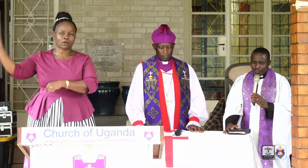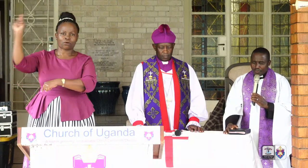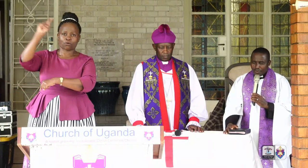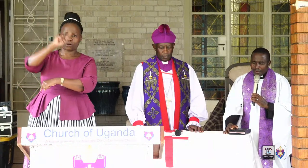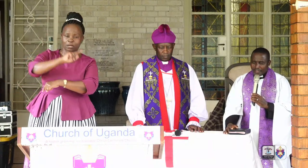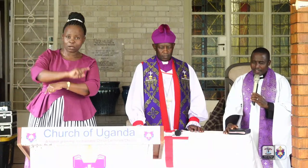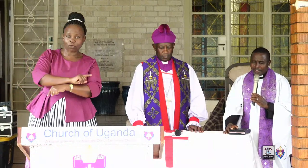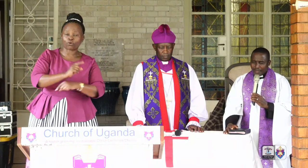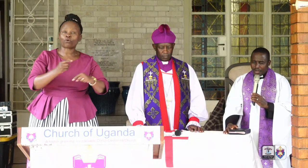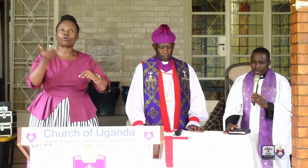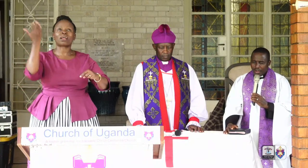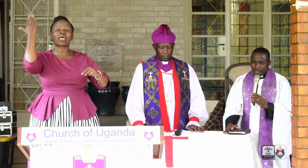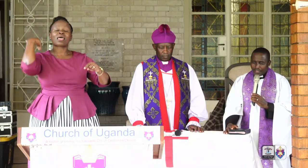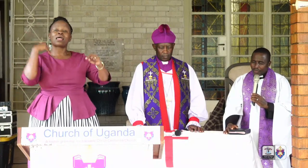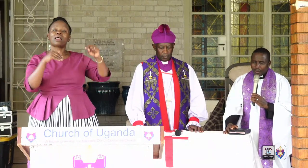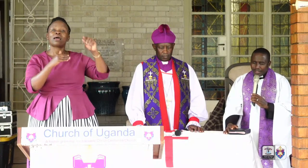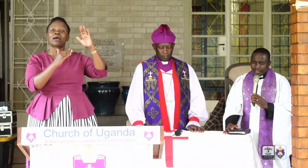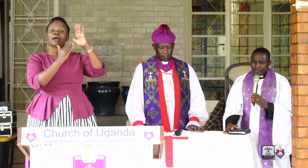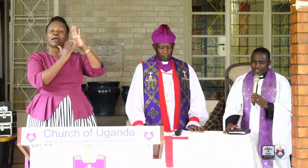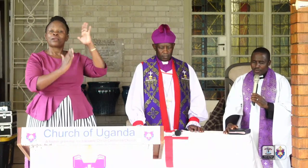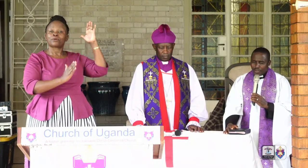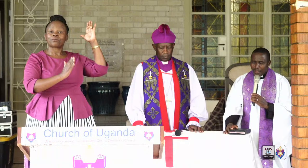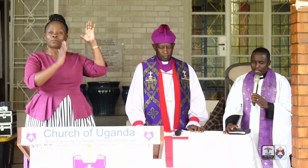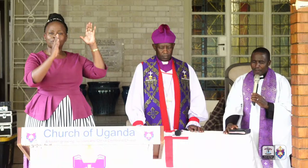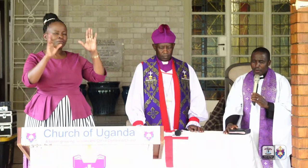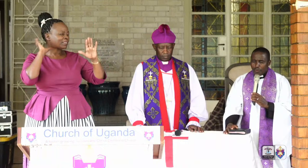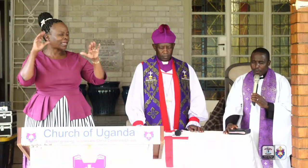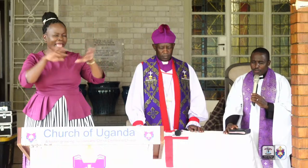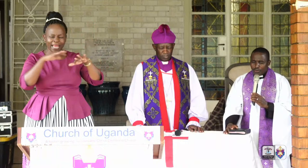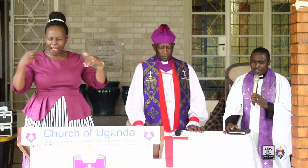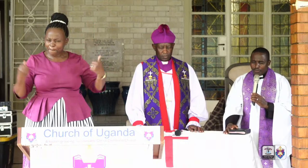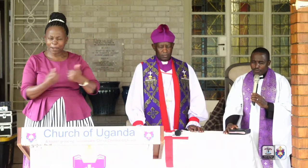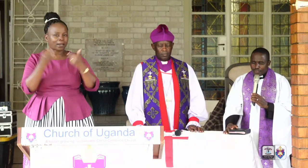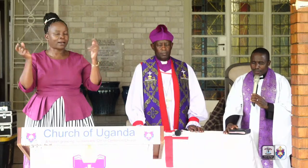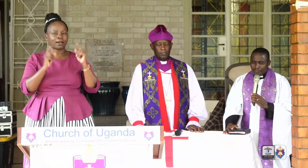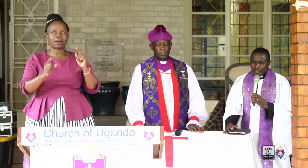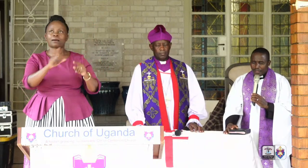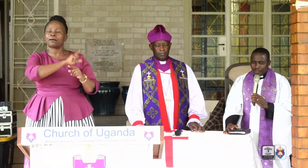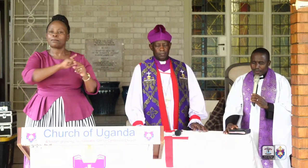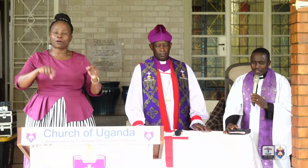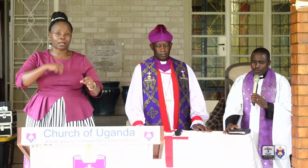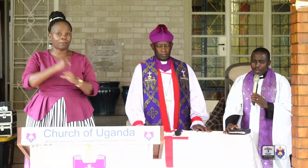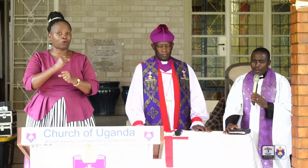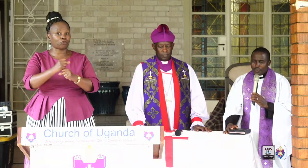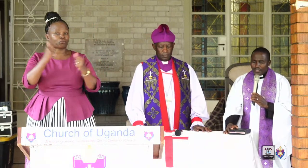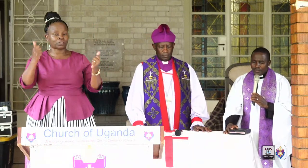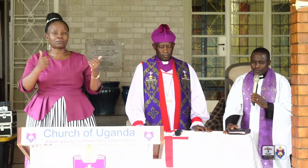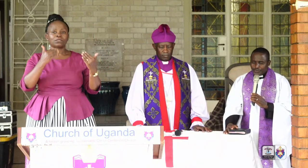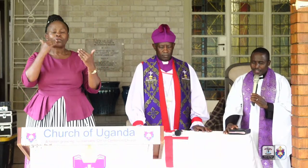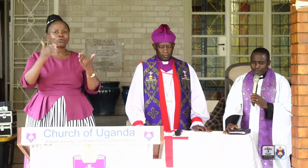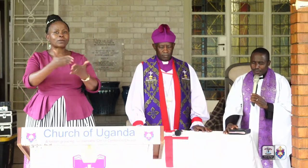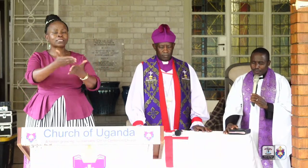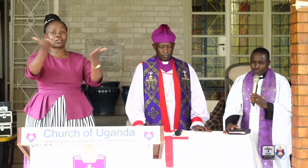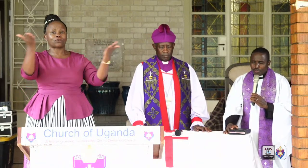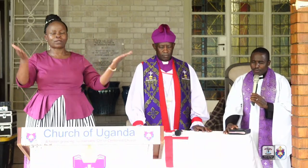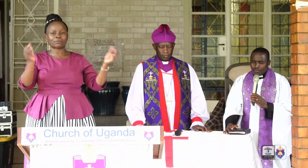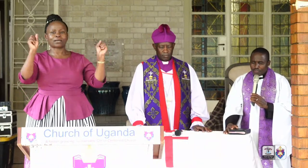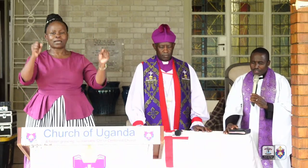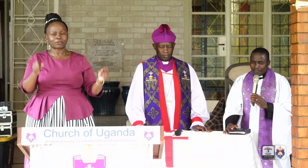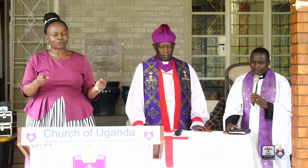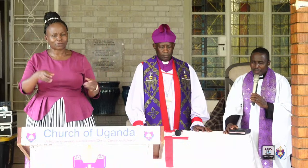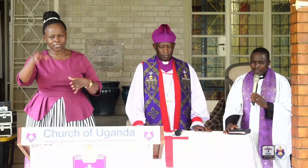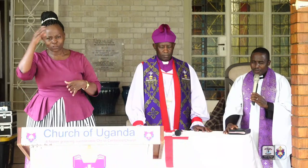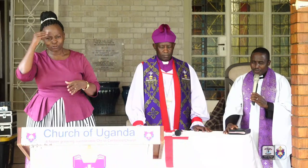Rome. Weebale Taata Kabaka waka Kabaka, tetwawidde kabenje konna, Mukama otukoze bulungi. Twebaza n'olwabo Katonda ffe abasobodde okusoma